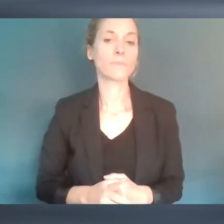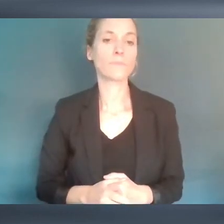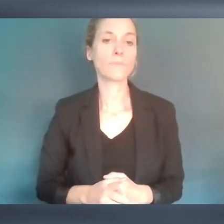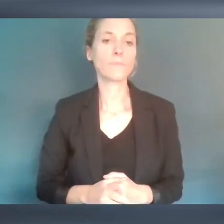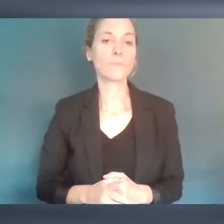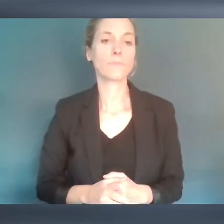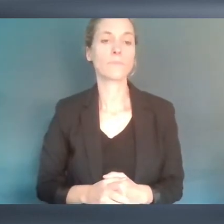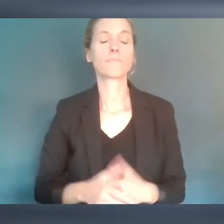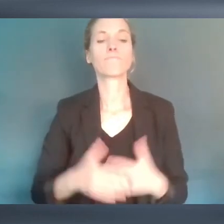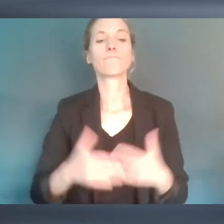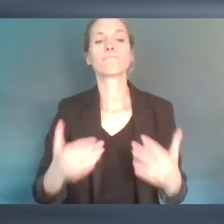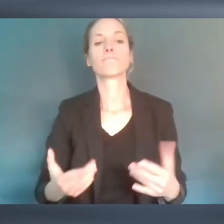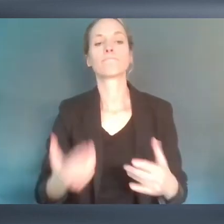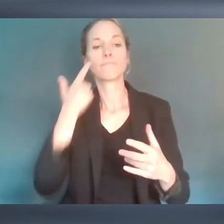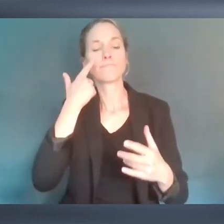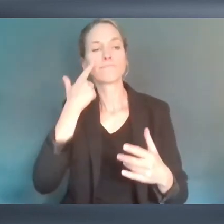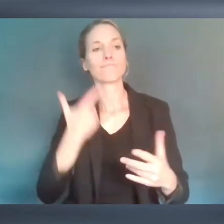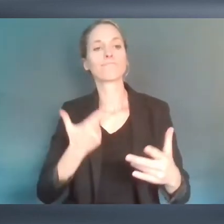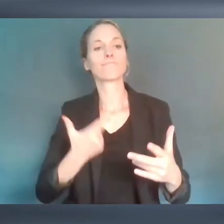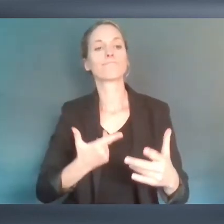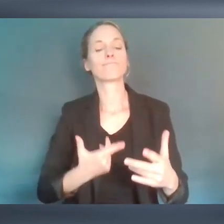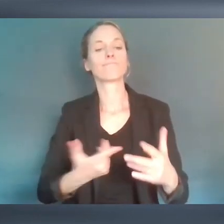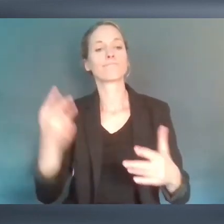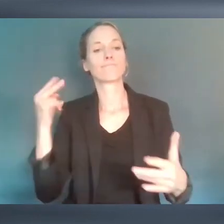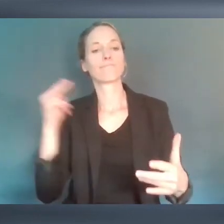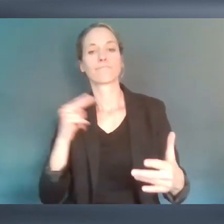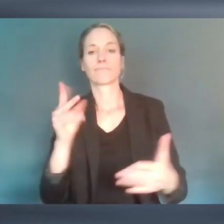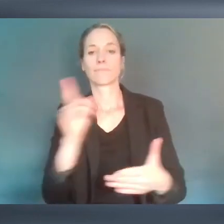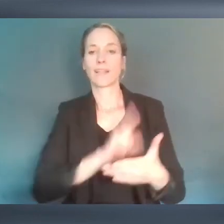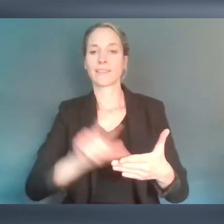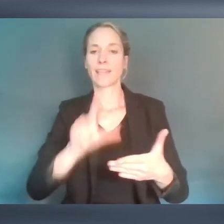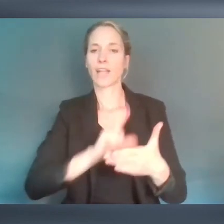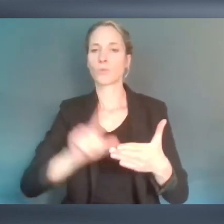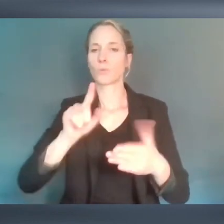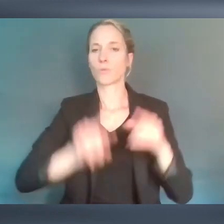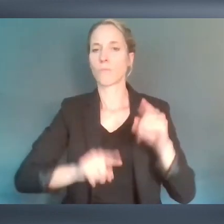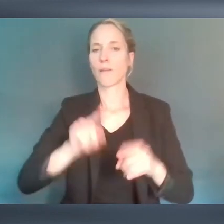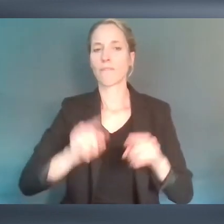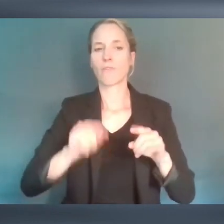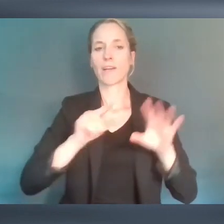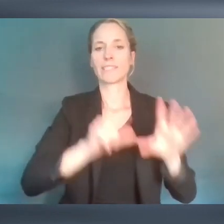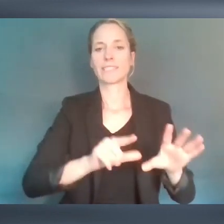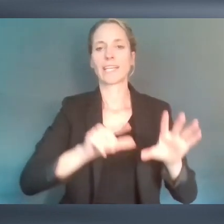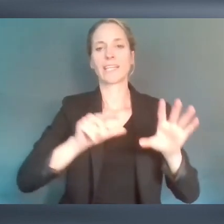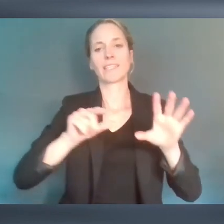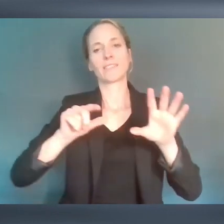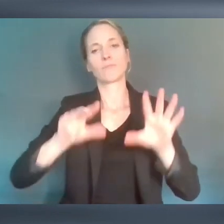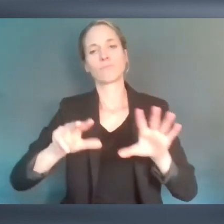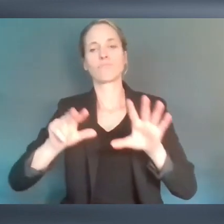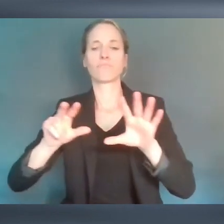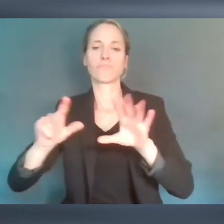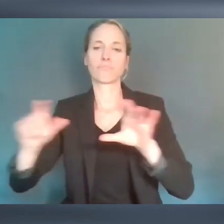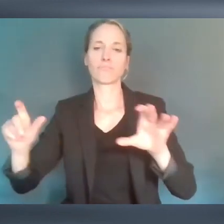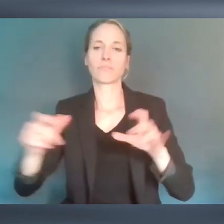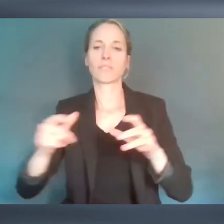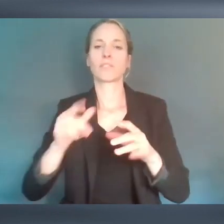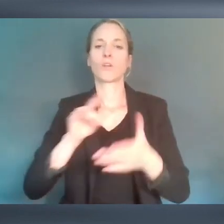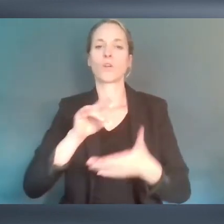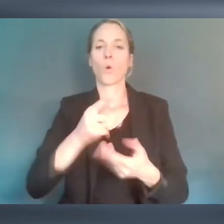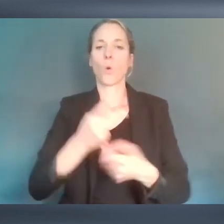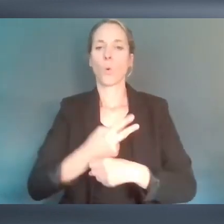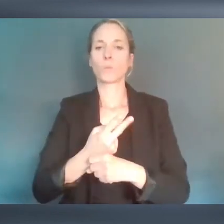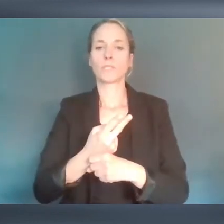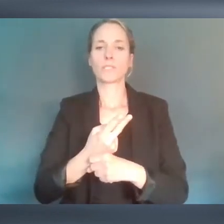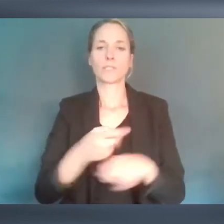la littérature, vous avez parfois 3, 5, 6, 7 ou 10 principes. Le site que j'ai mentionné tout à